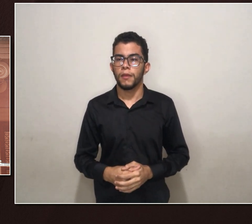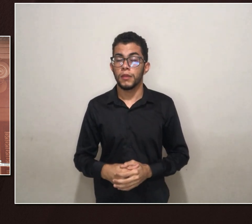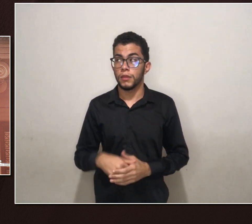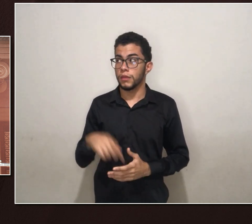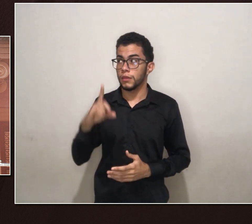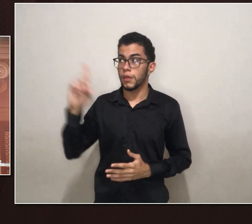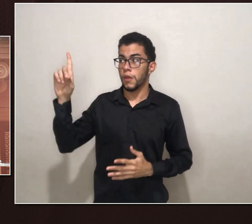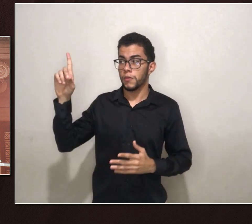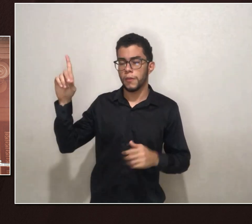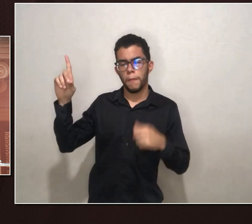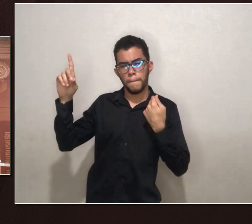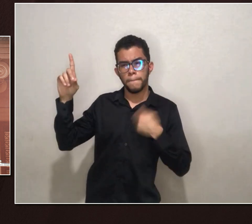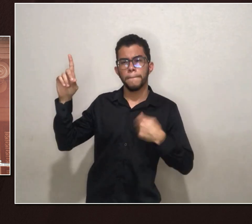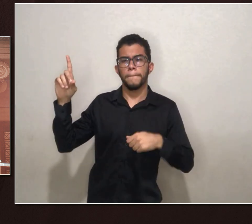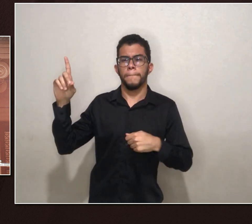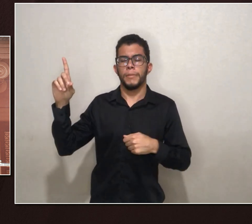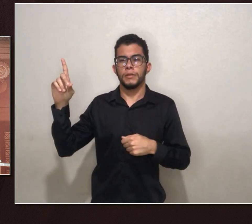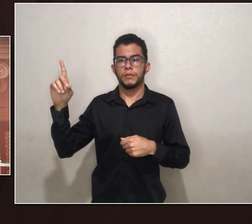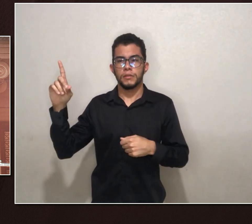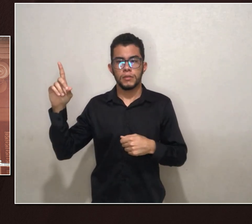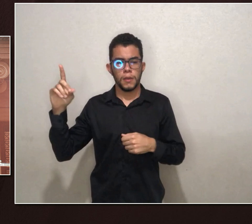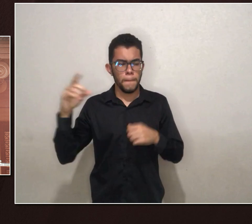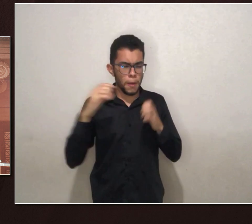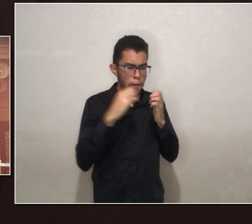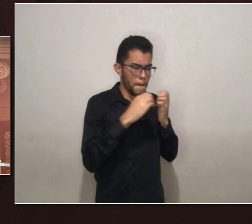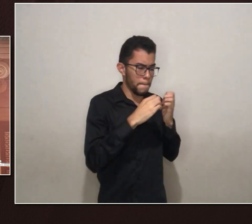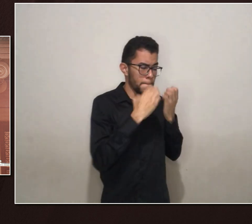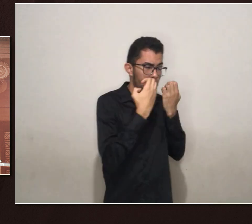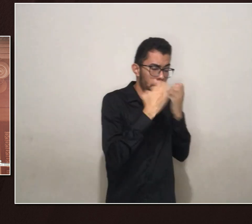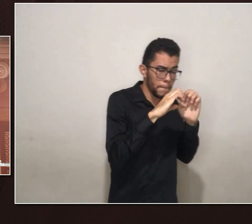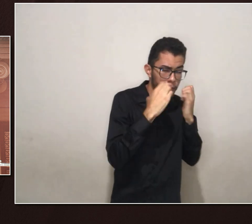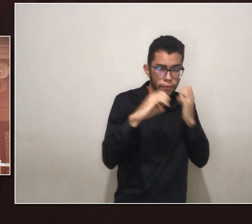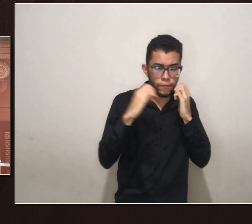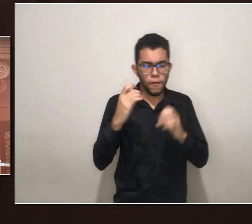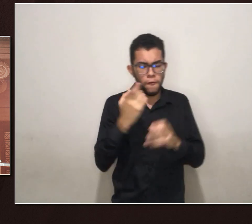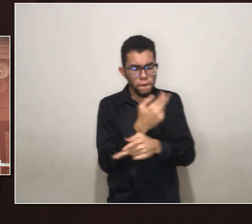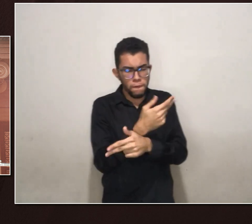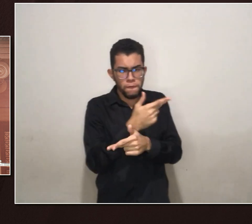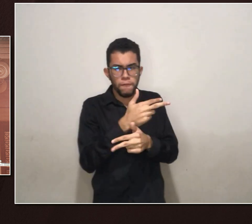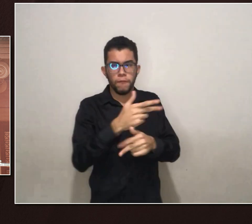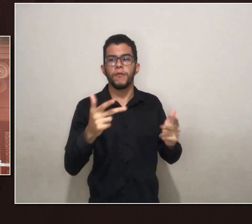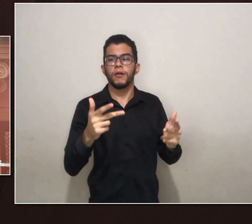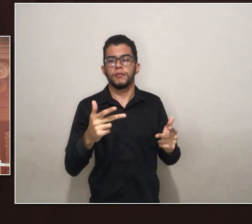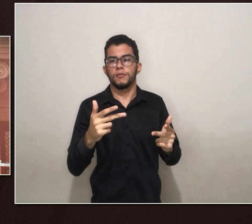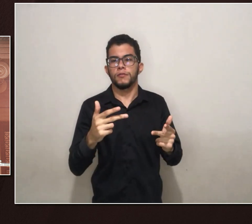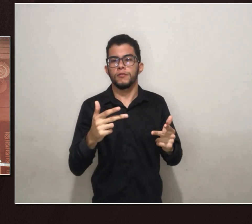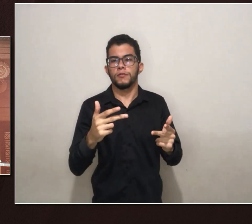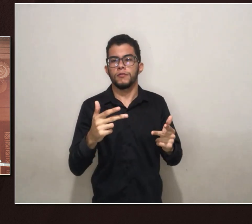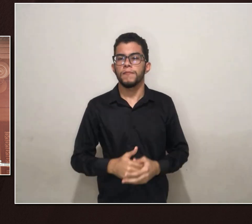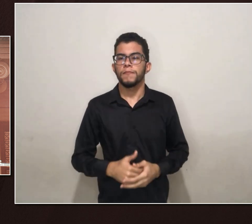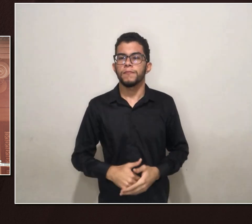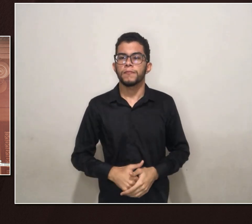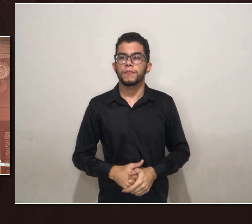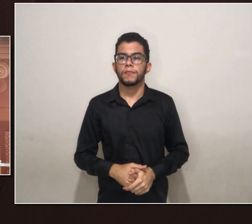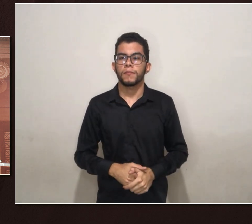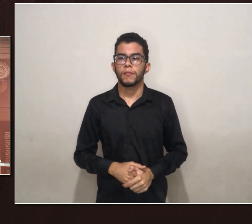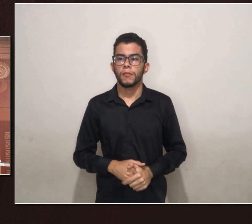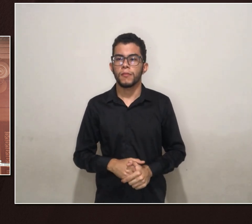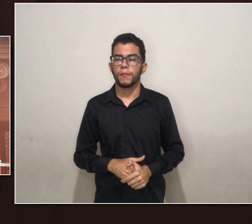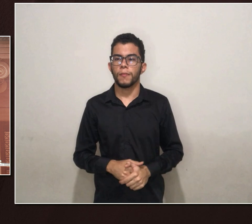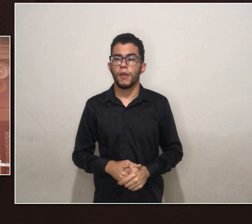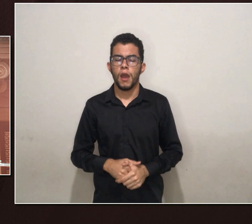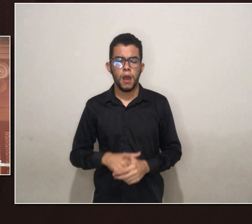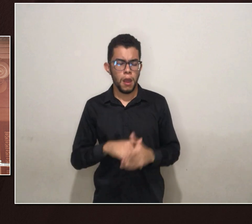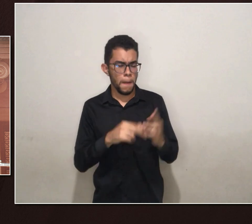distribuidores, muitos condutores. Portanto, queridos irmãos, Como é importante, nós temos muitos servos